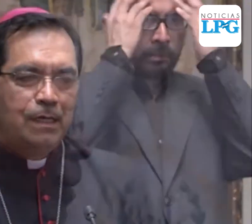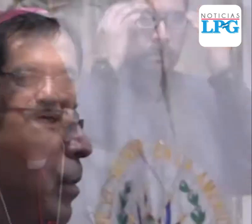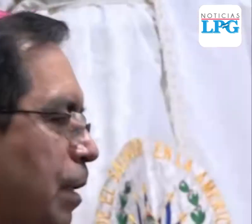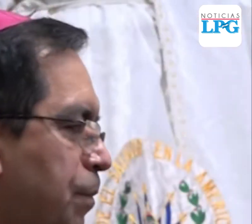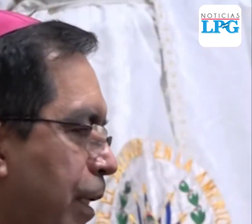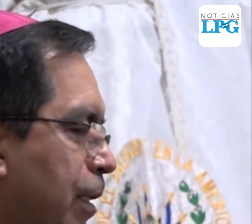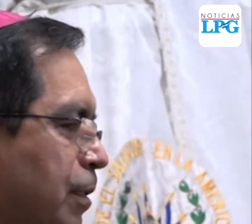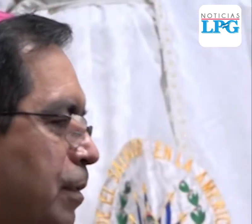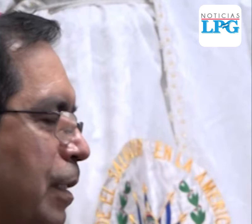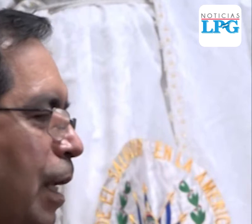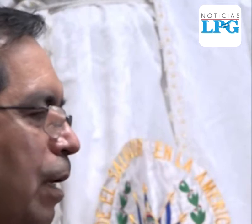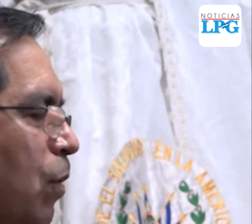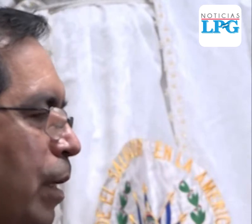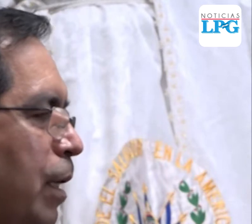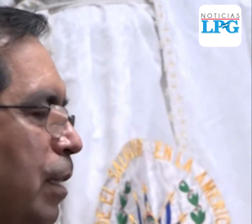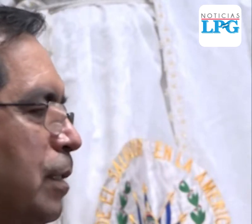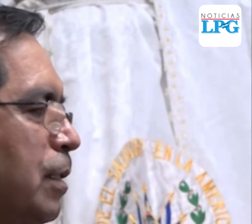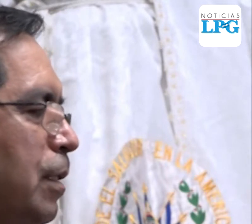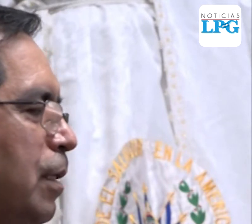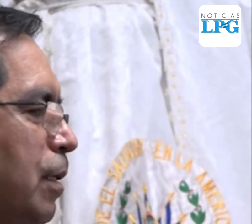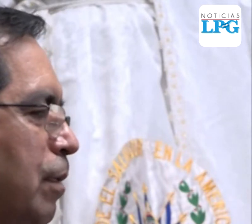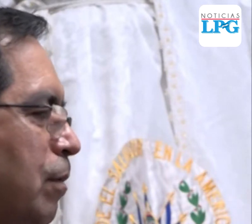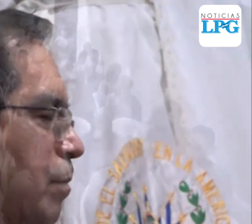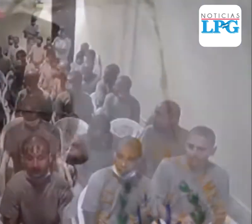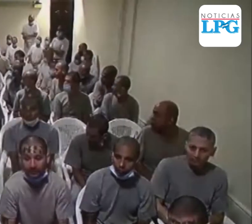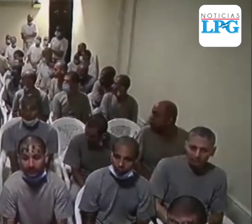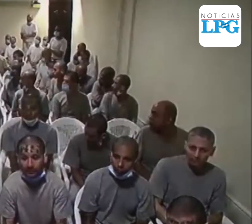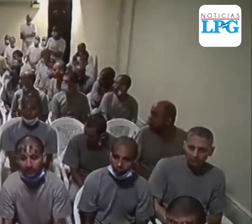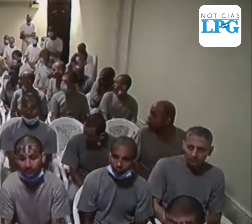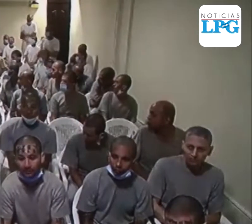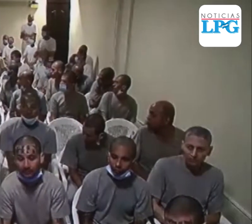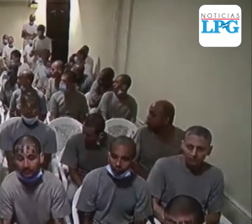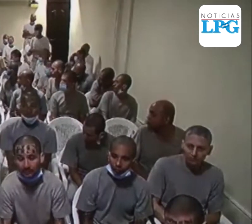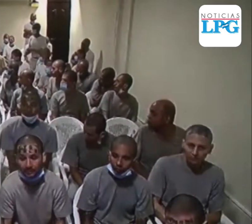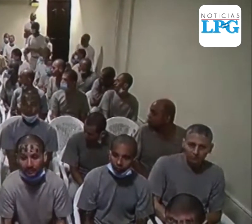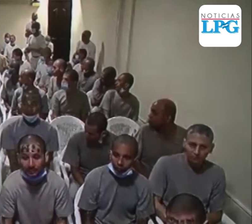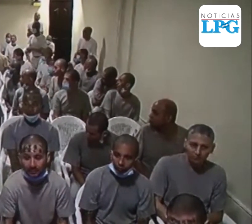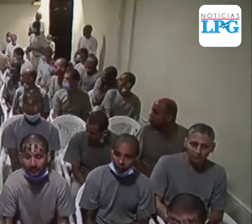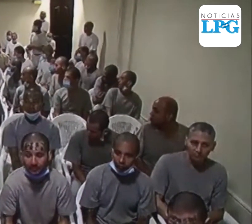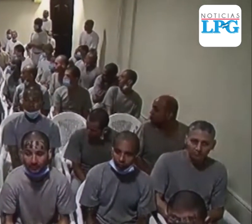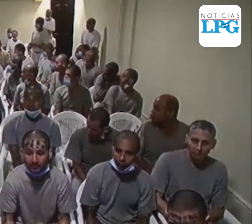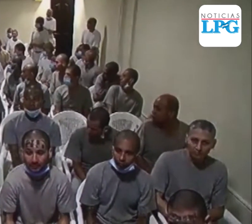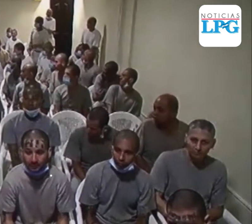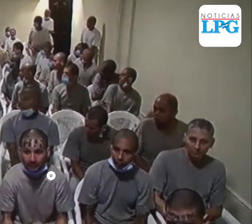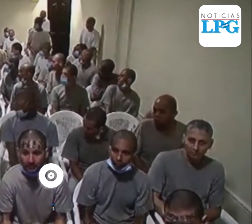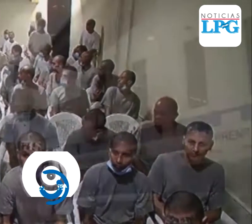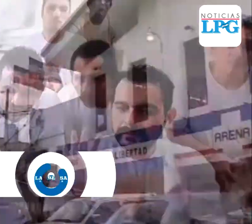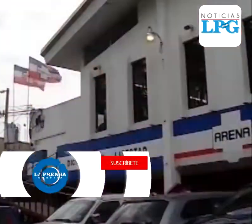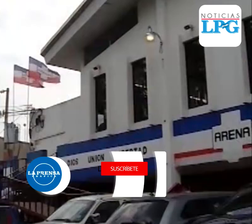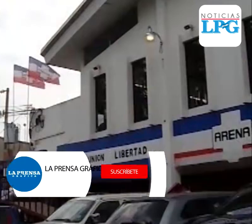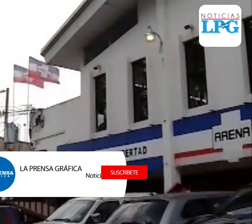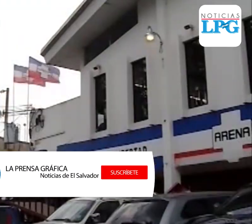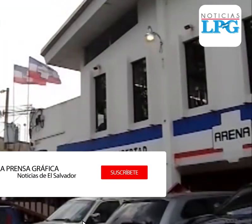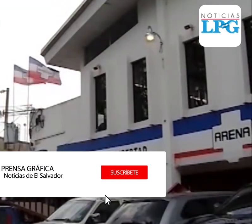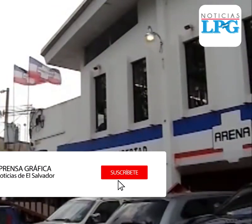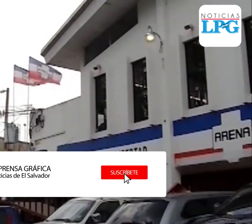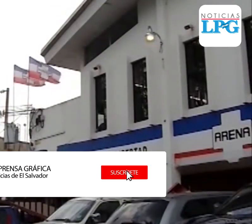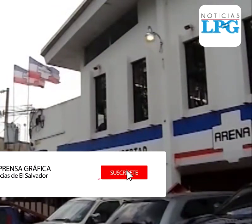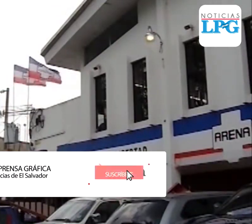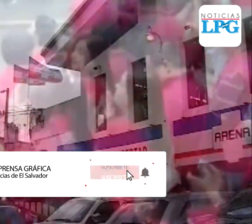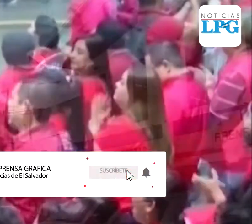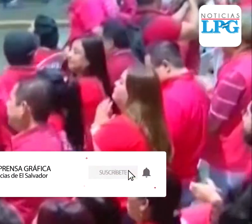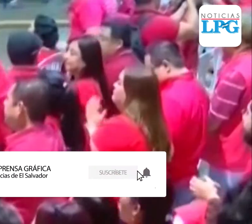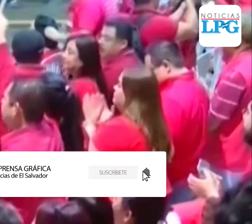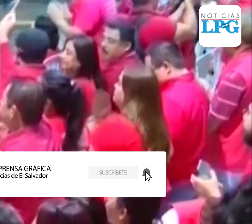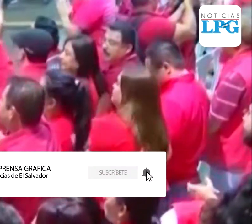califica el arzobispo de San Salvador, José Luis Escobar Alas, las declaraciones que hizo el testigo criteriado con clave Noé. Tanto ARENA y